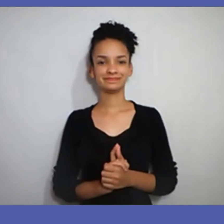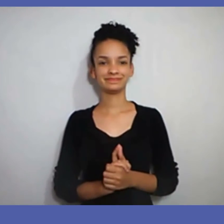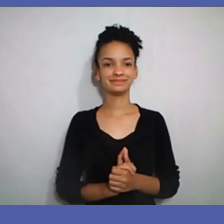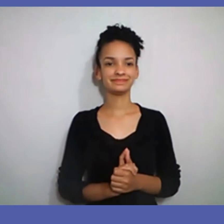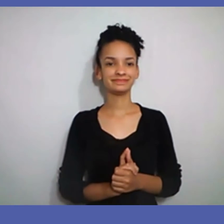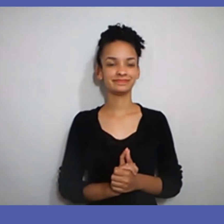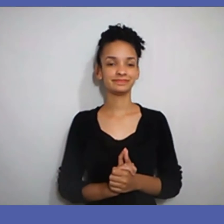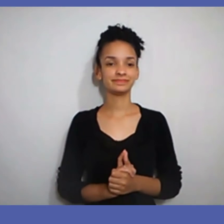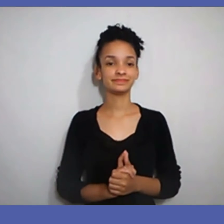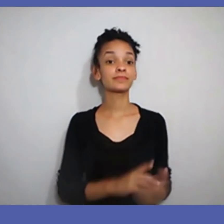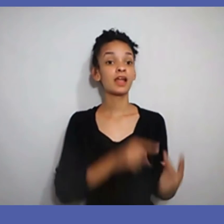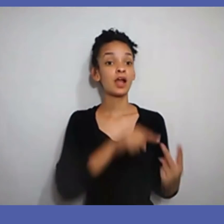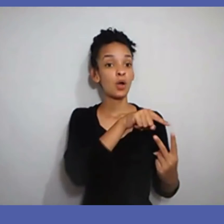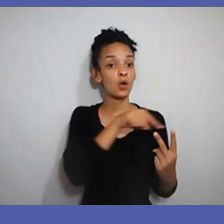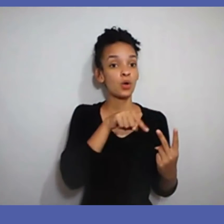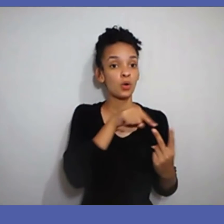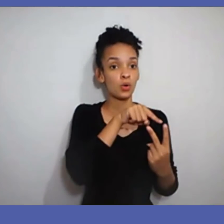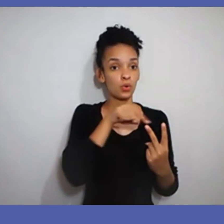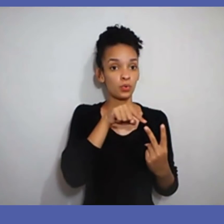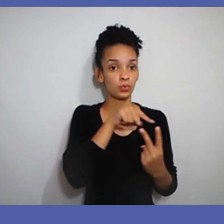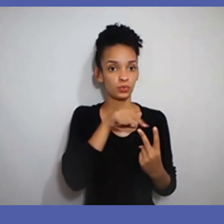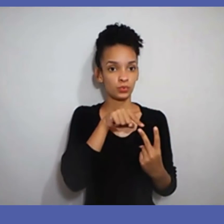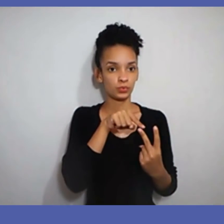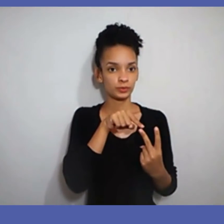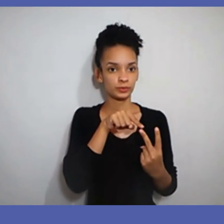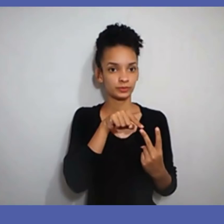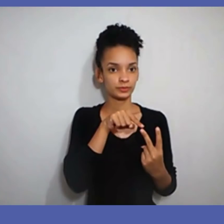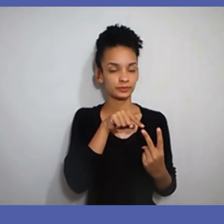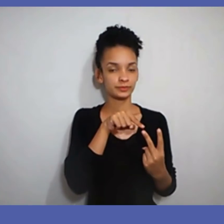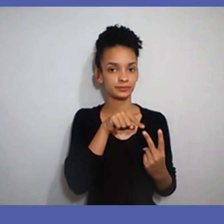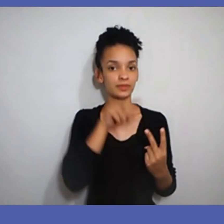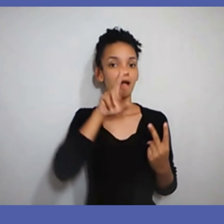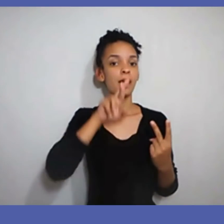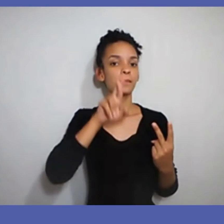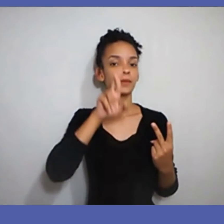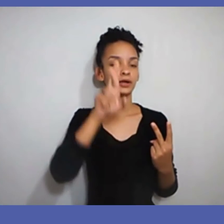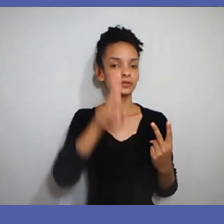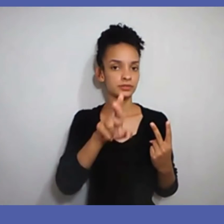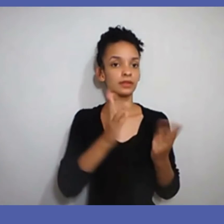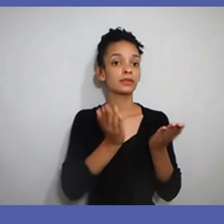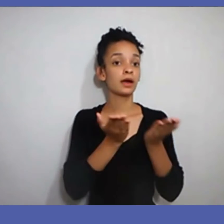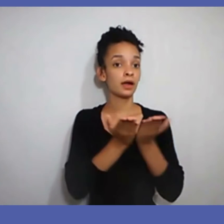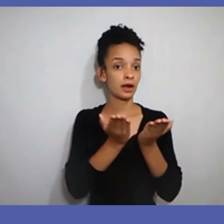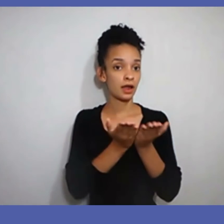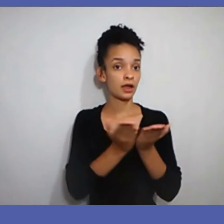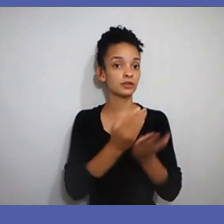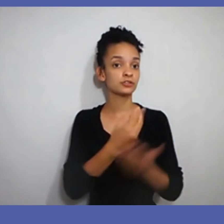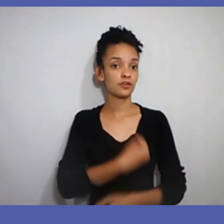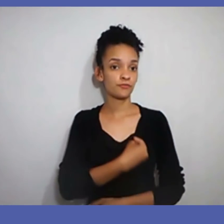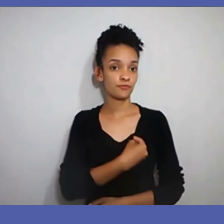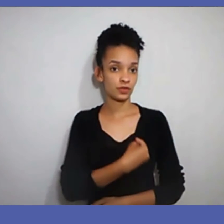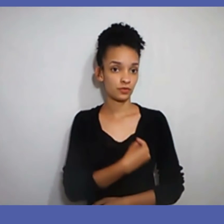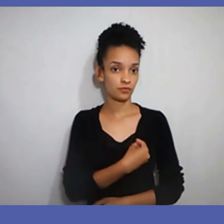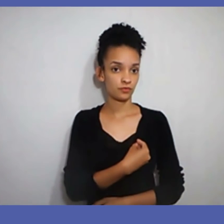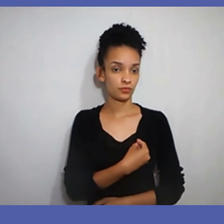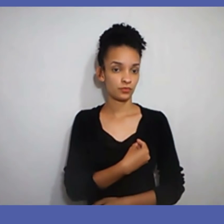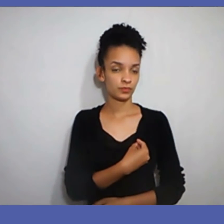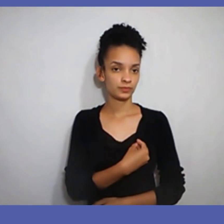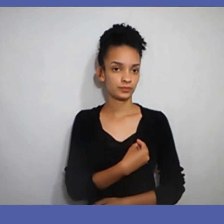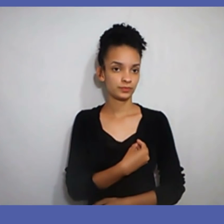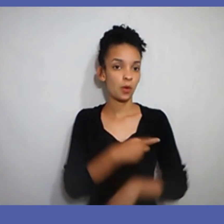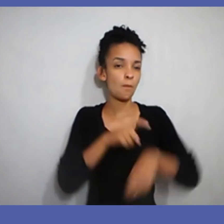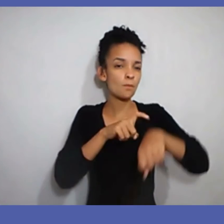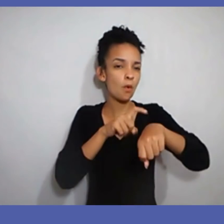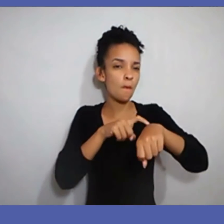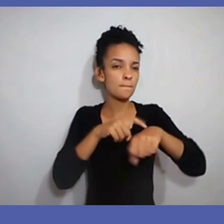2 aqui representam os cristãos vivos na época do arrebatamento. E na